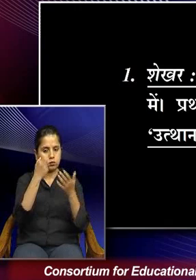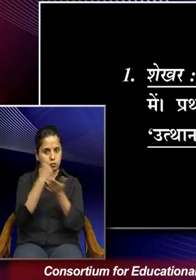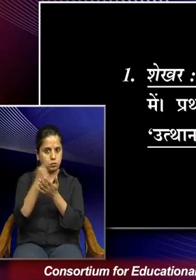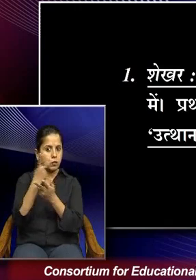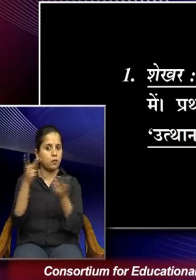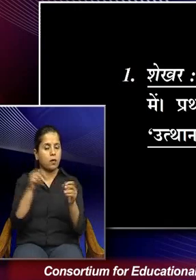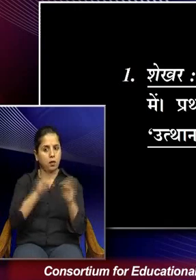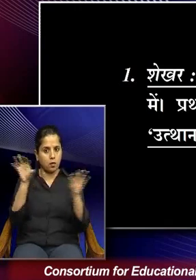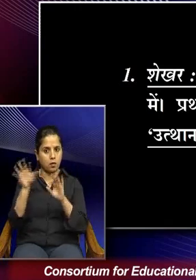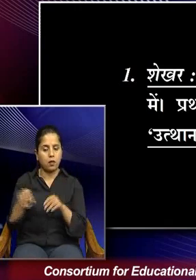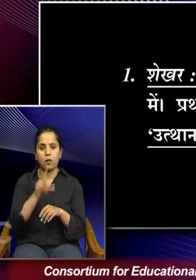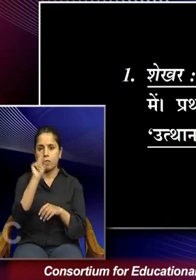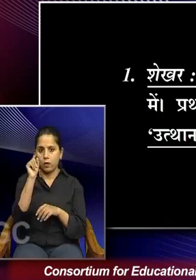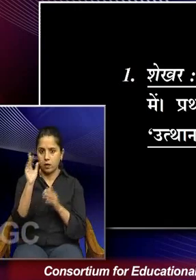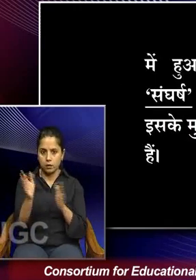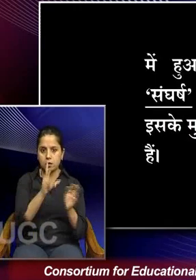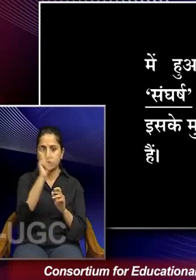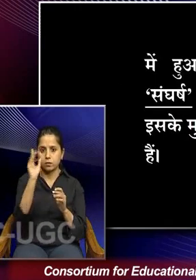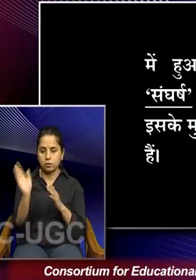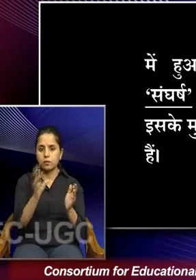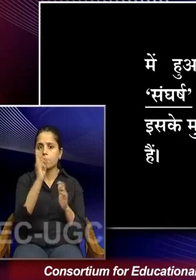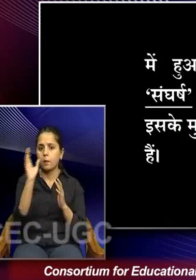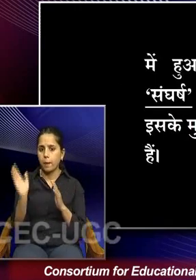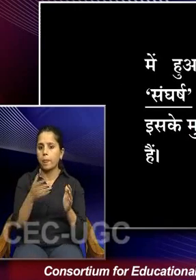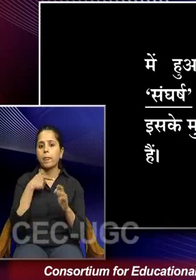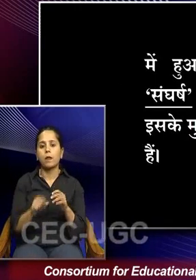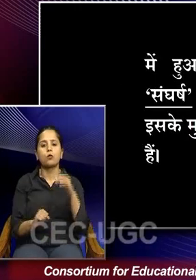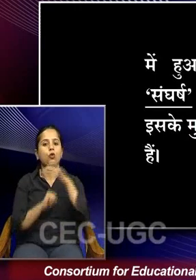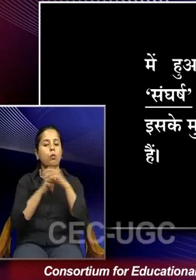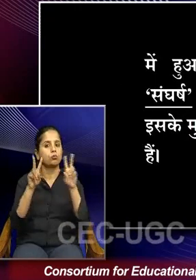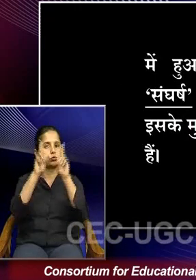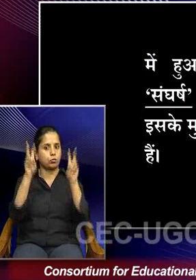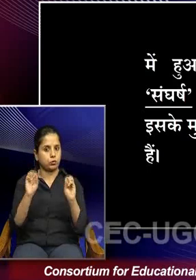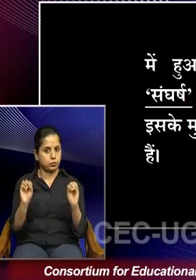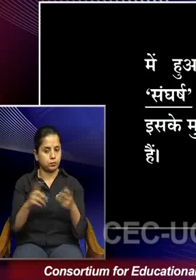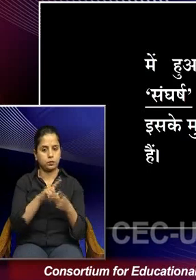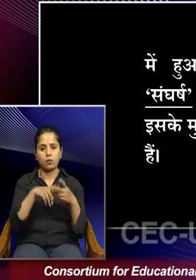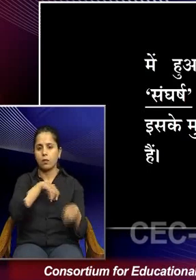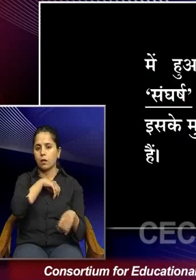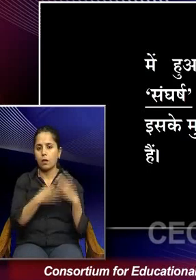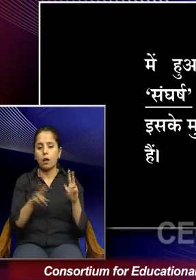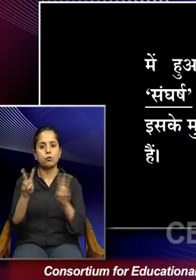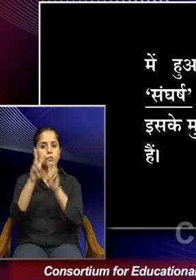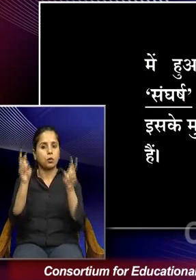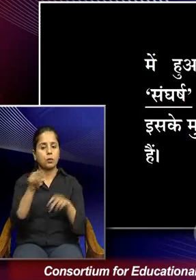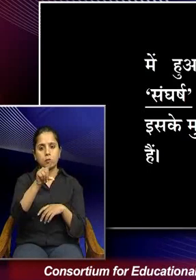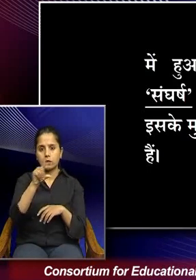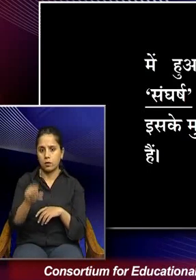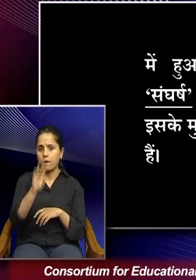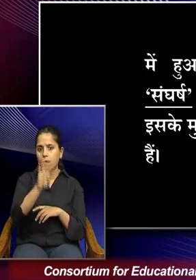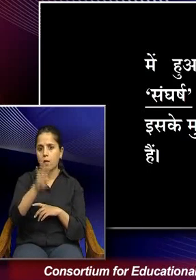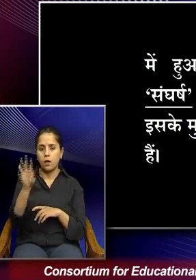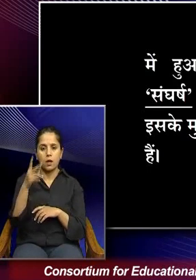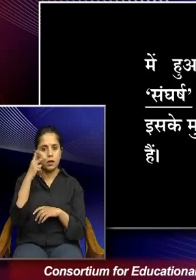खंड द्वितीय खंड खंड उत्थान शीर्षक से प्रकाशित हुआ और संघर्ष शीर्षक से 1944 में